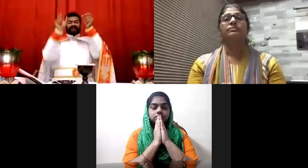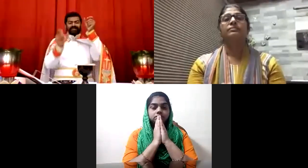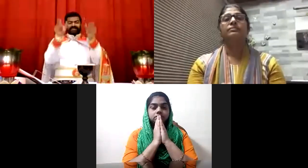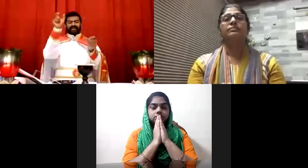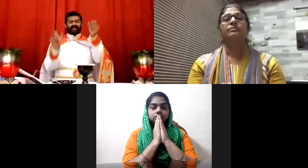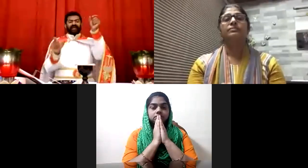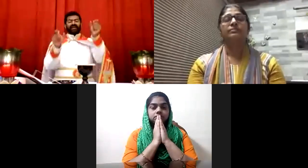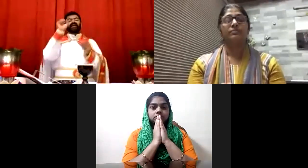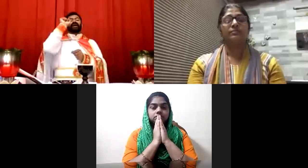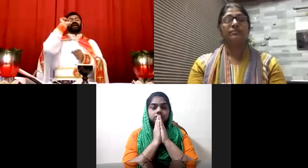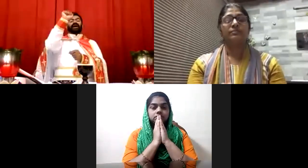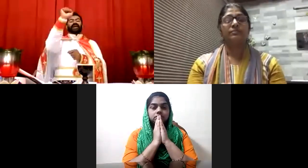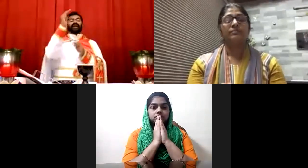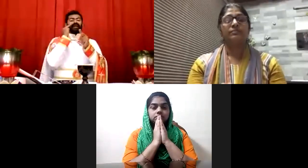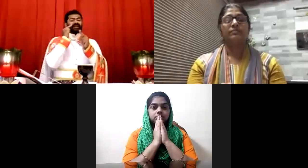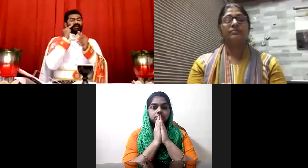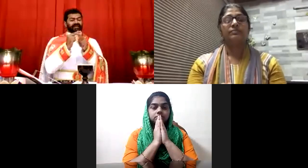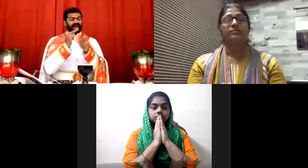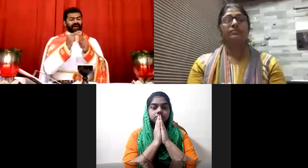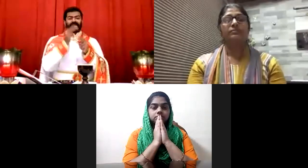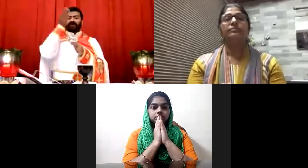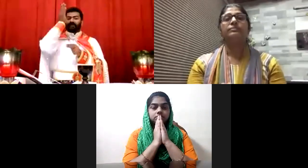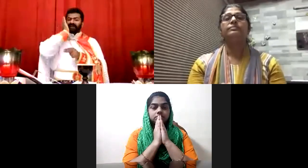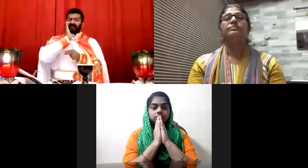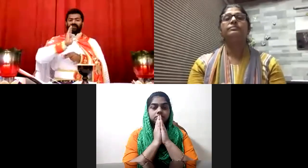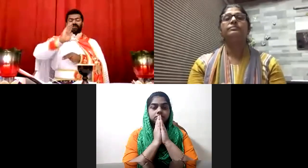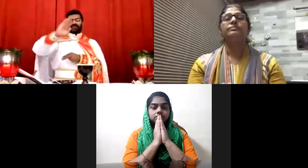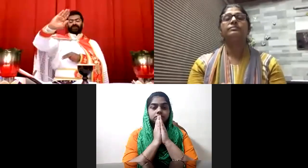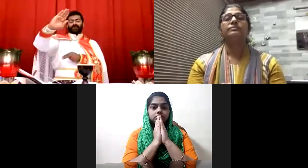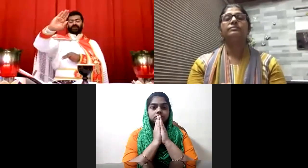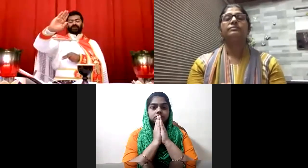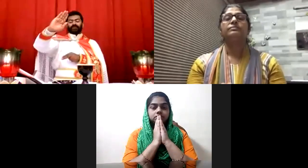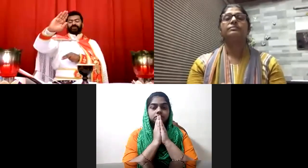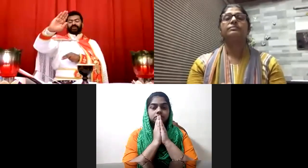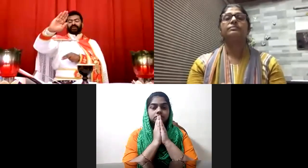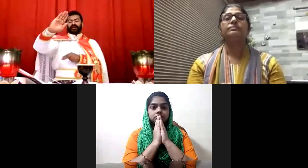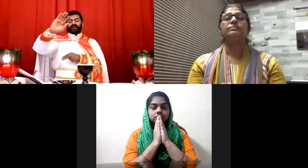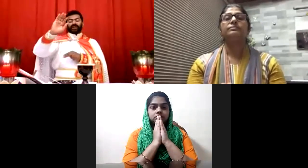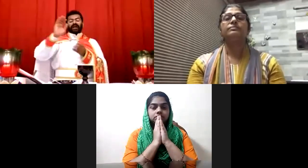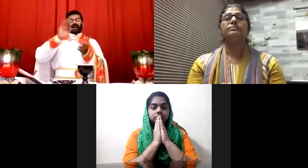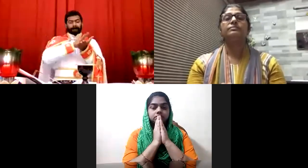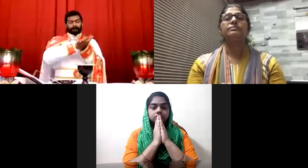സ്വർഗീയ സൈന്യങ്ങൾ അങ്ങയുടെ നാമം പ്രകീർത്തിക്കുന്നു.